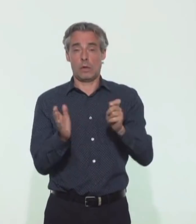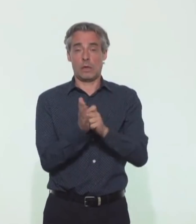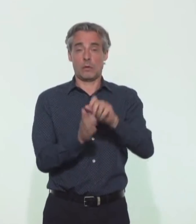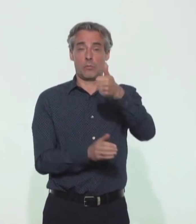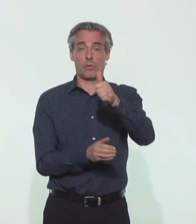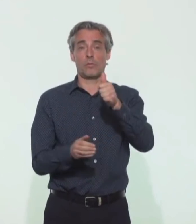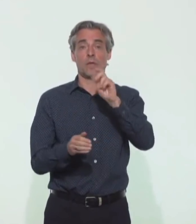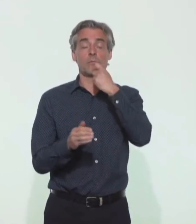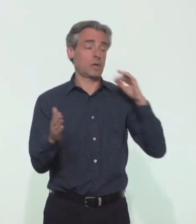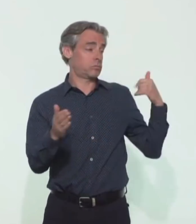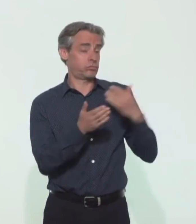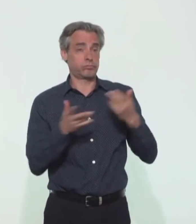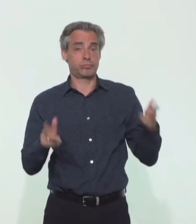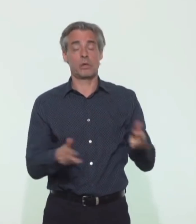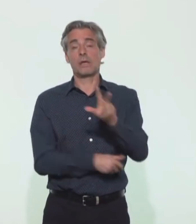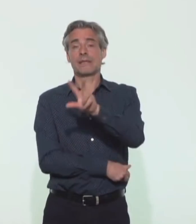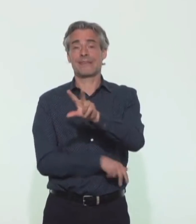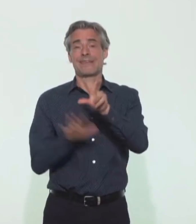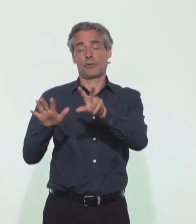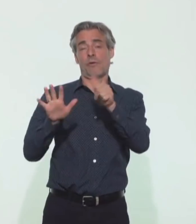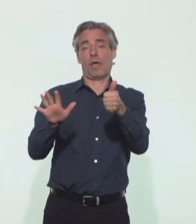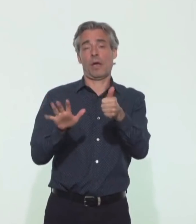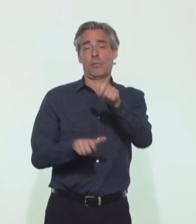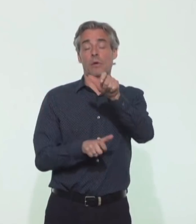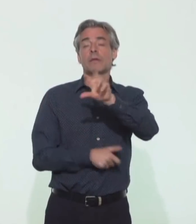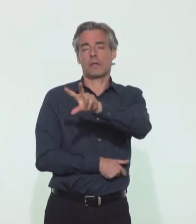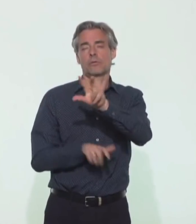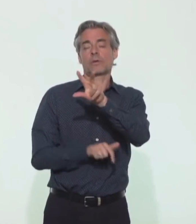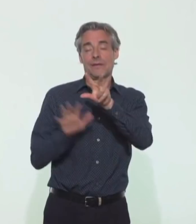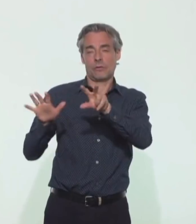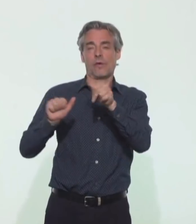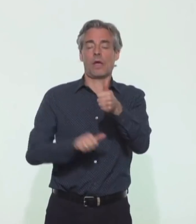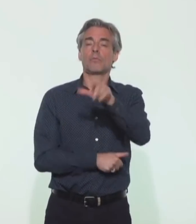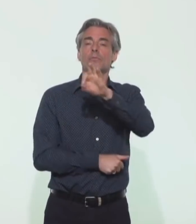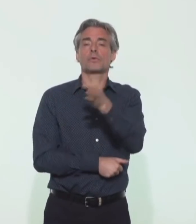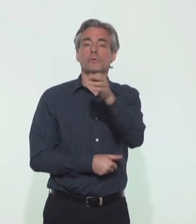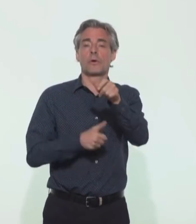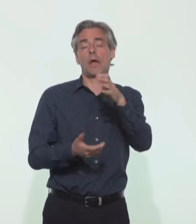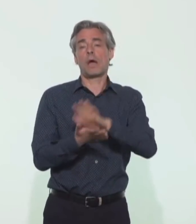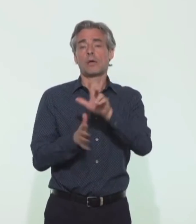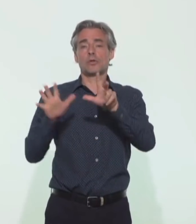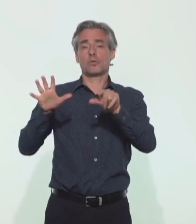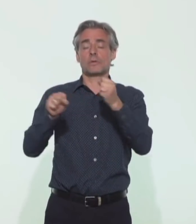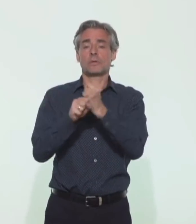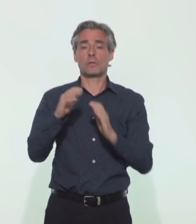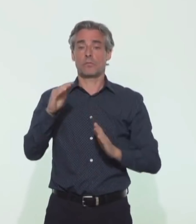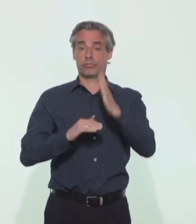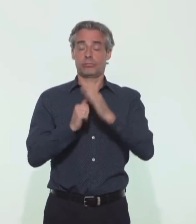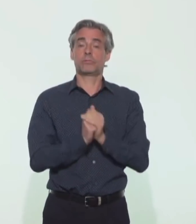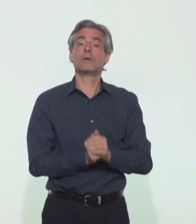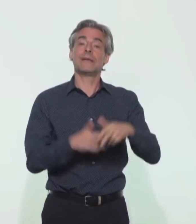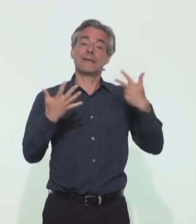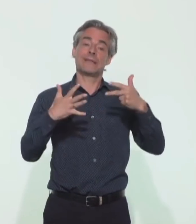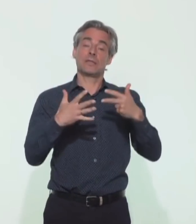mars. 81% de ces décès surviennent chez des personnes de plus de 70 ans. On note 18